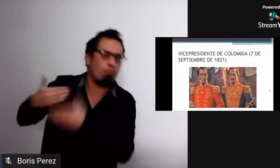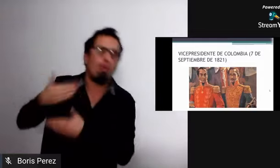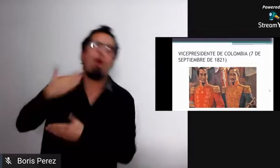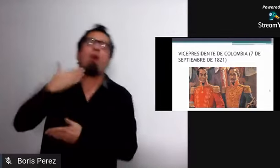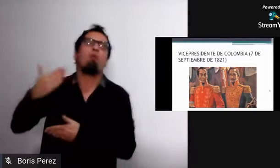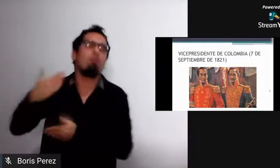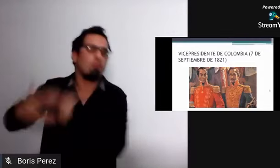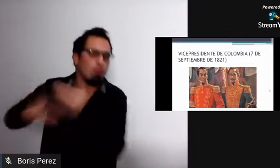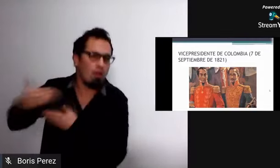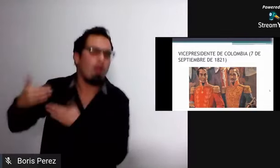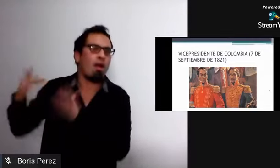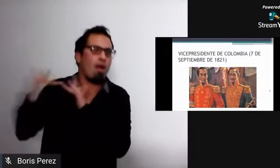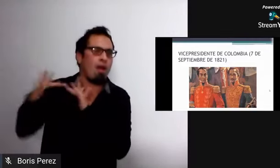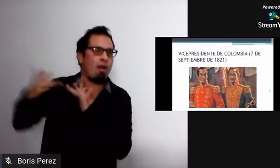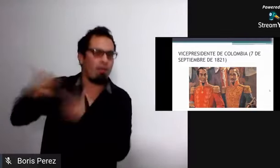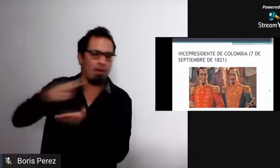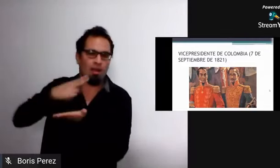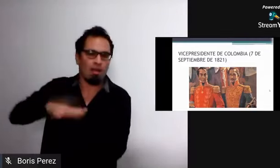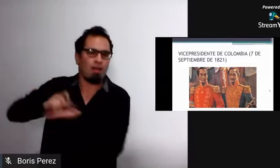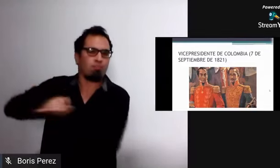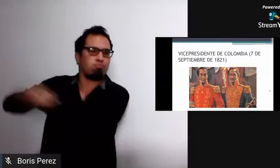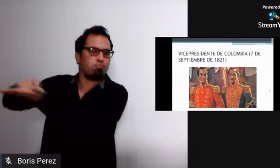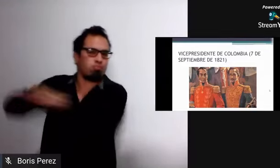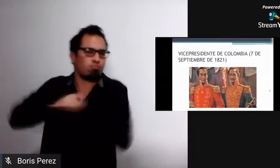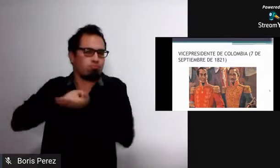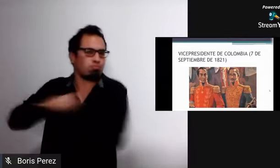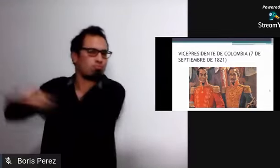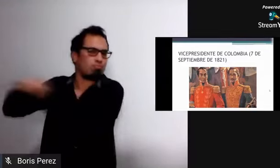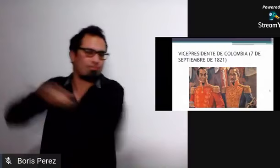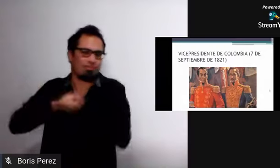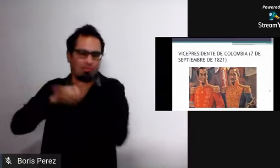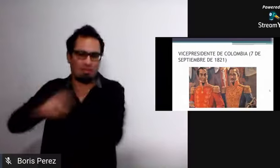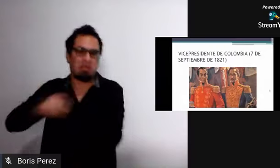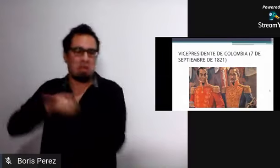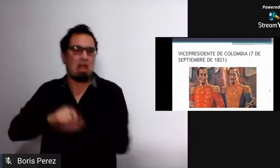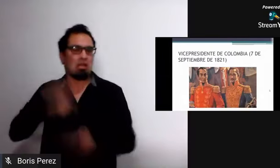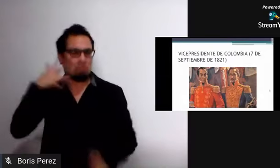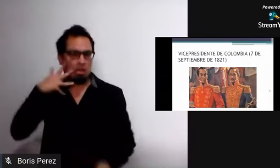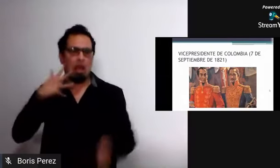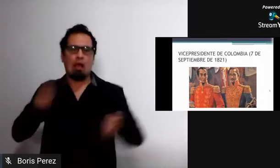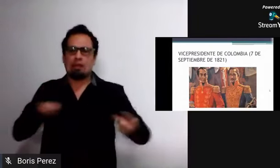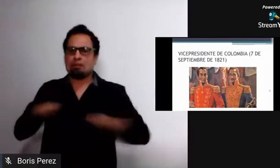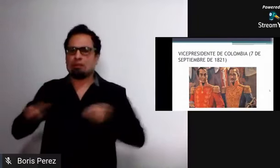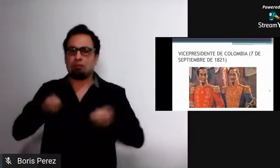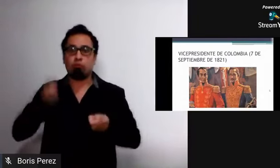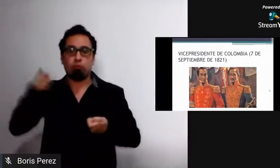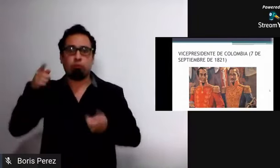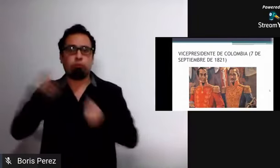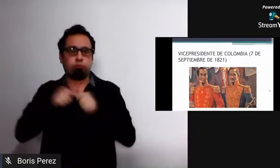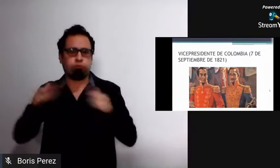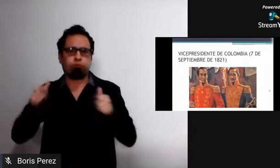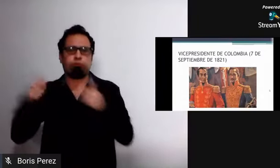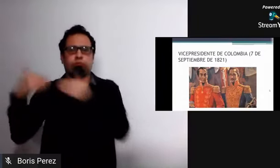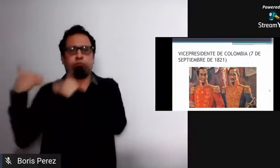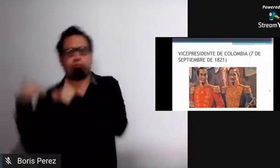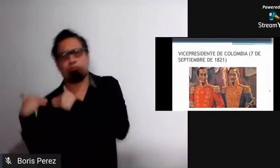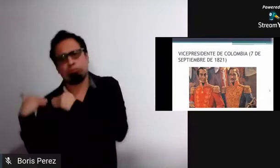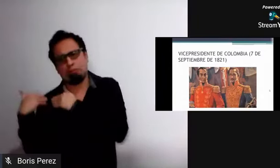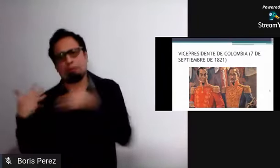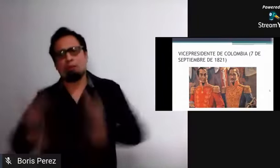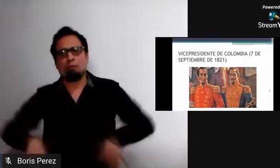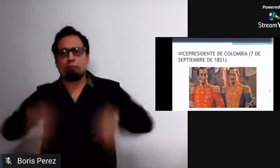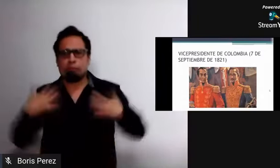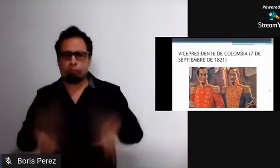República. Ellos empiezan a tener comunicaciones de la administración, de cómo van dándose las cosas por medio de